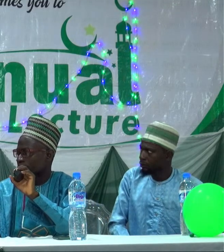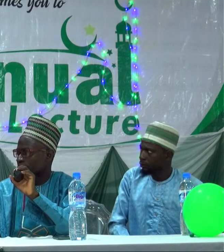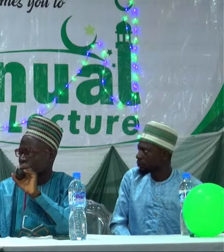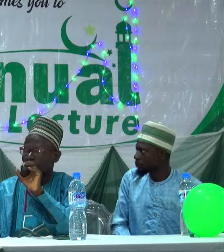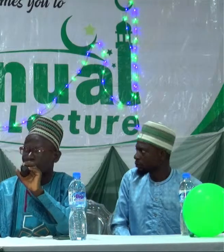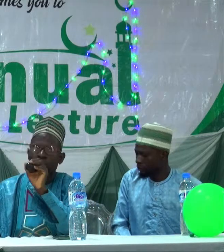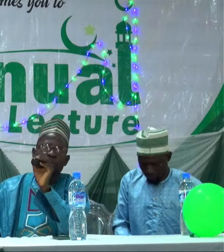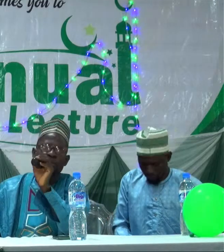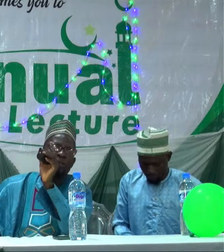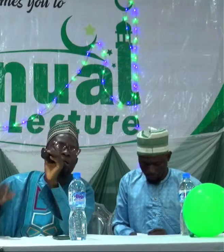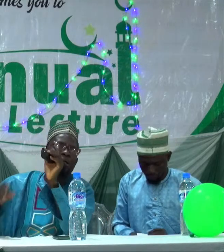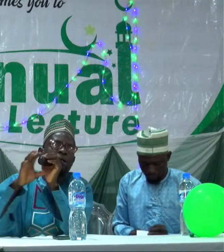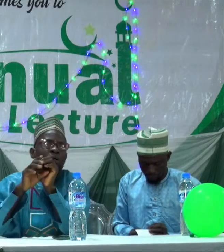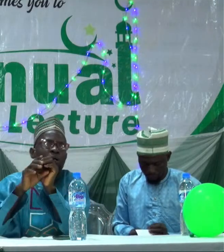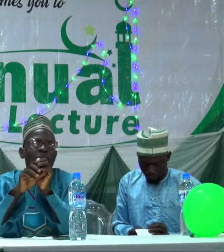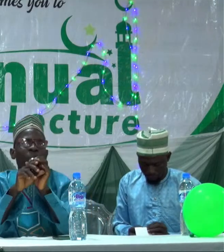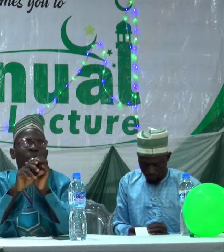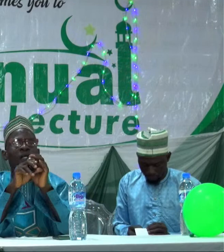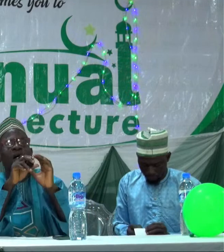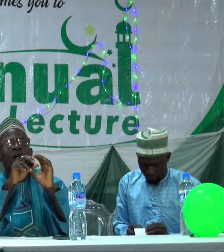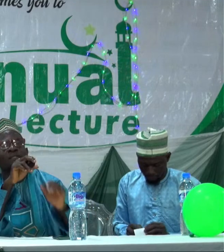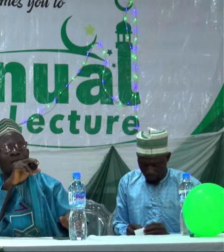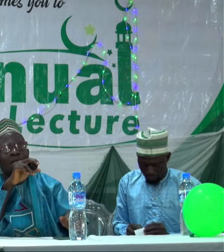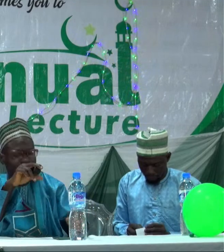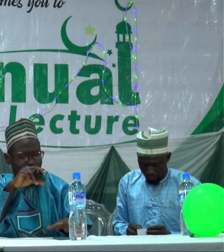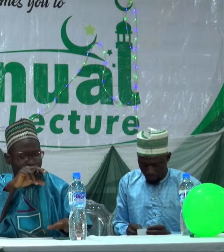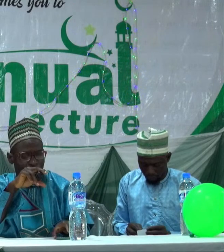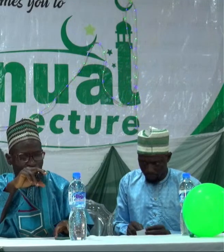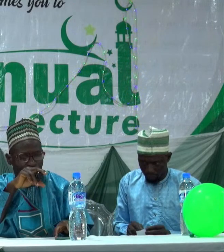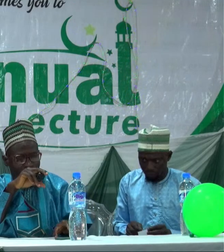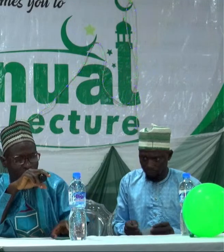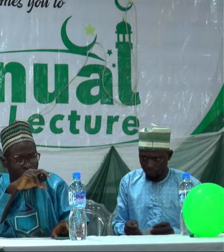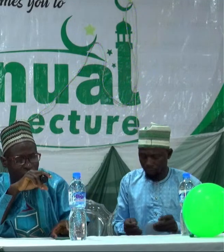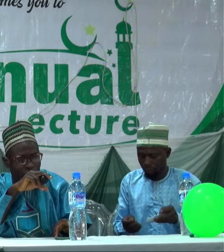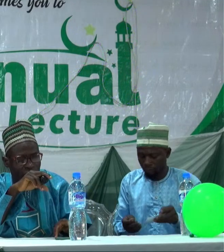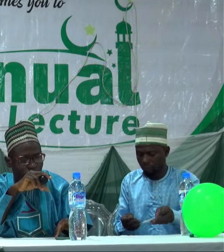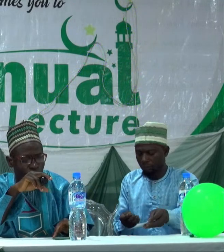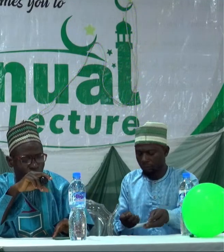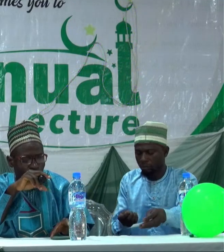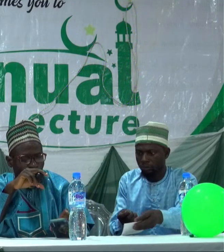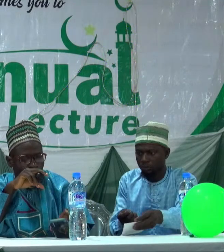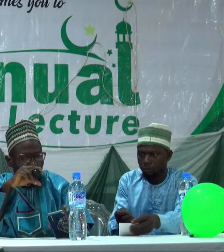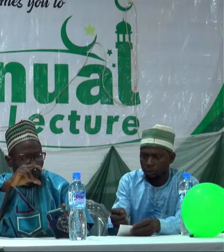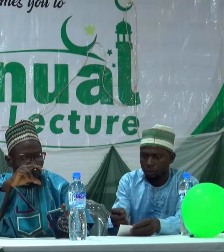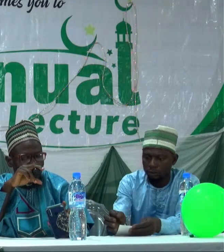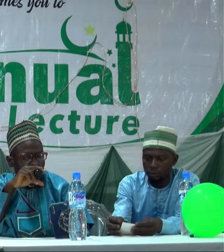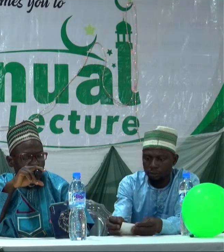sùnmọ́hánà ọ̀rọ̀ bíkà. Rọ́bì ni ó ń sáàtì àmà ẹ̀sìn fún